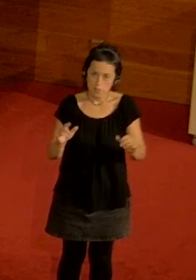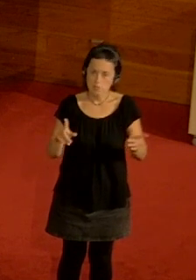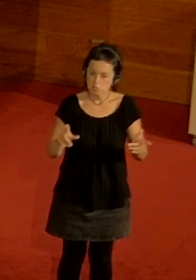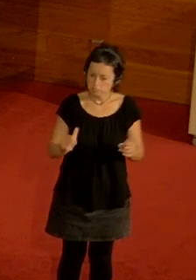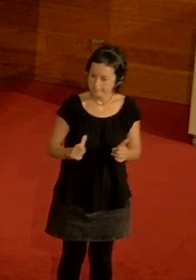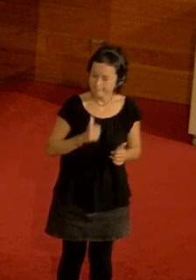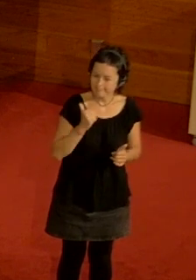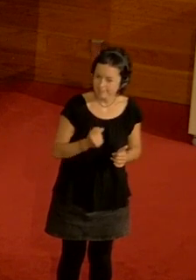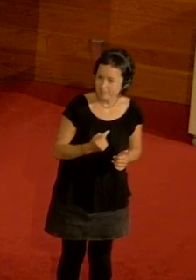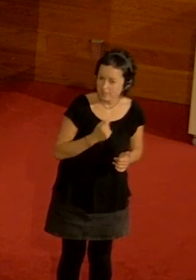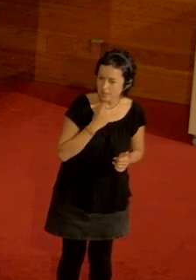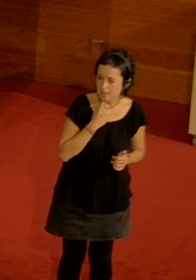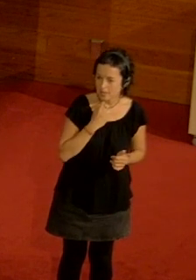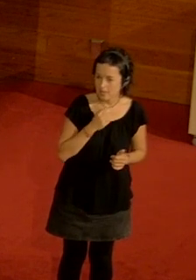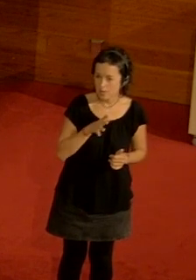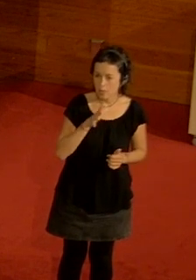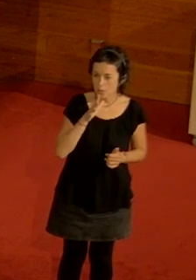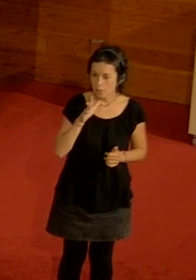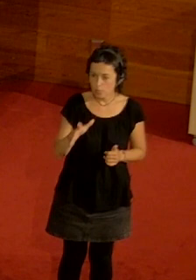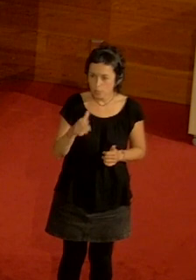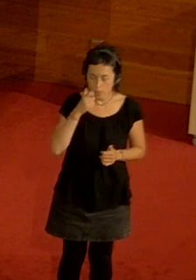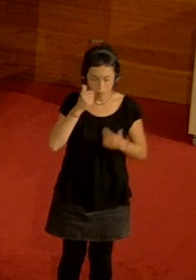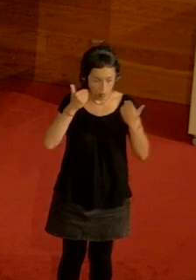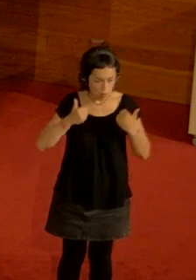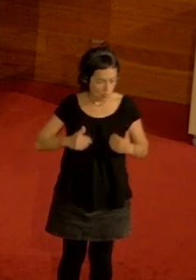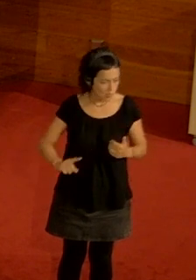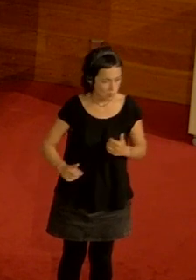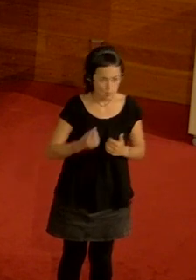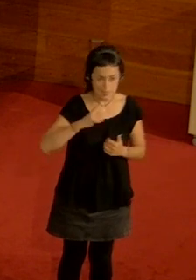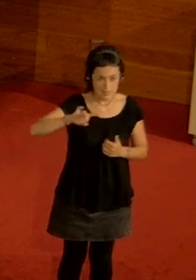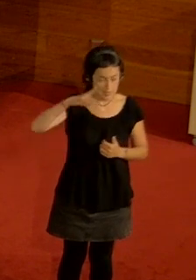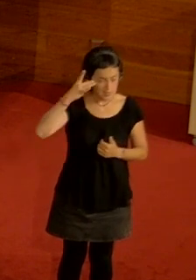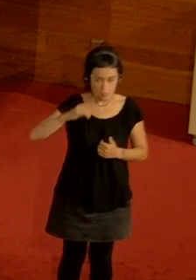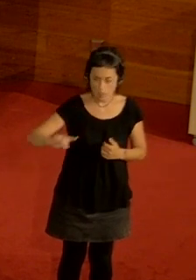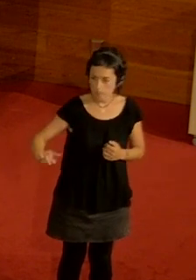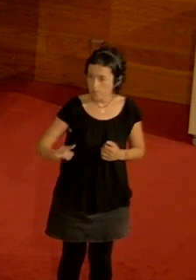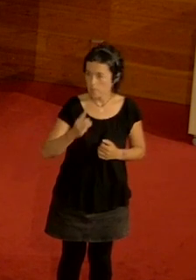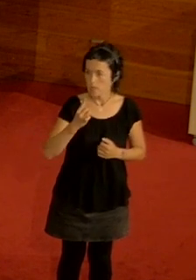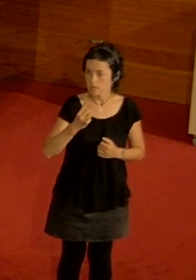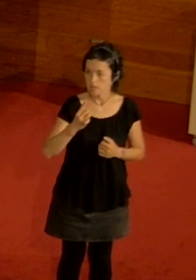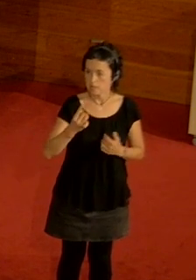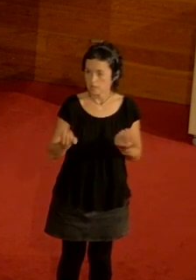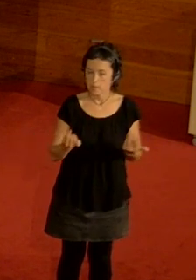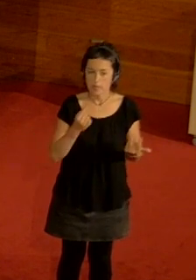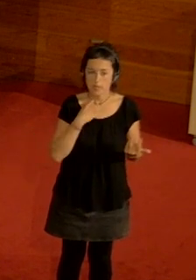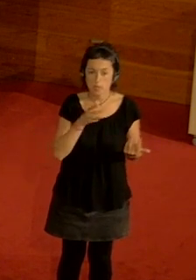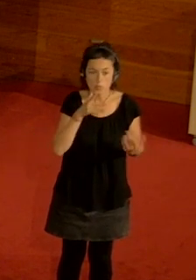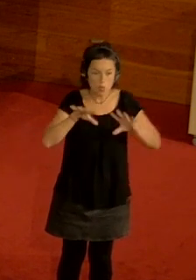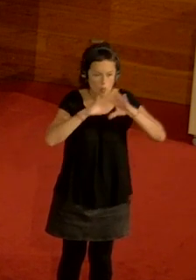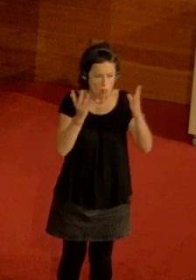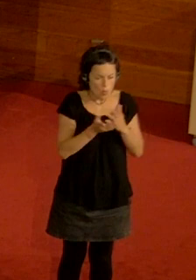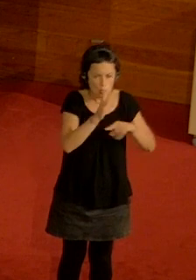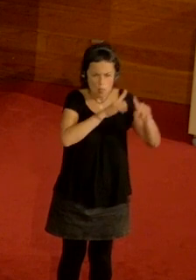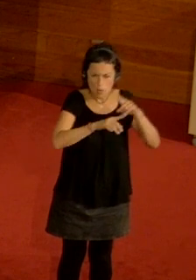hacer eh lo más humano y lo más creativo que es ante un mundo que tiene multitud de problemas ser